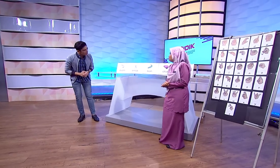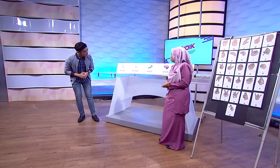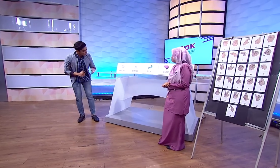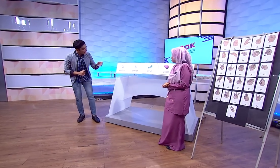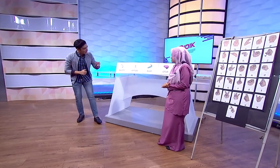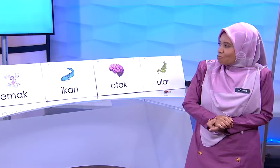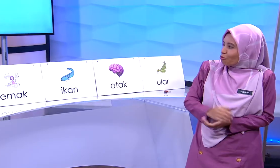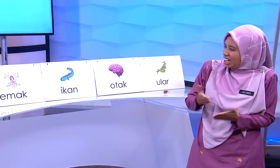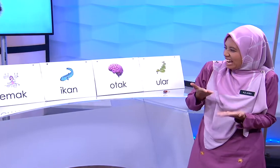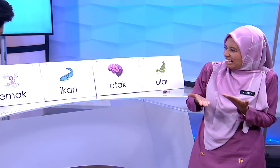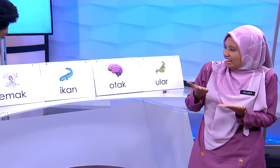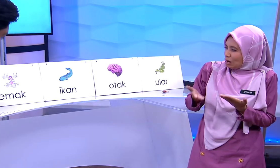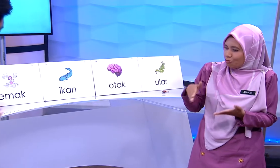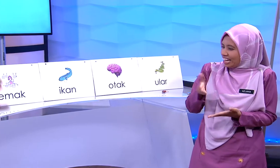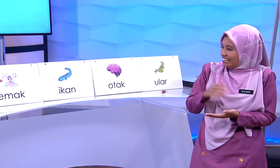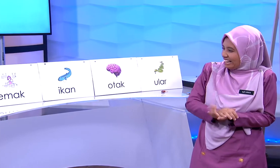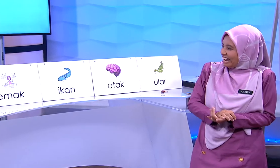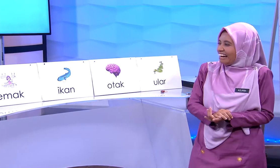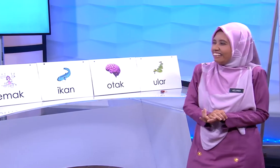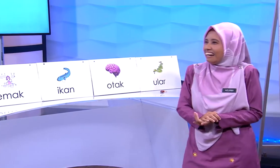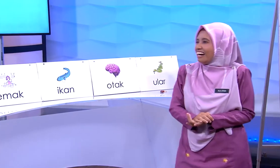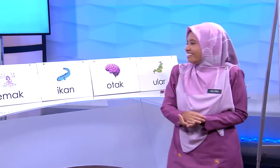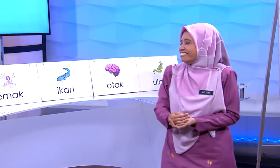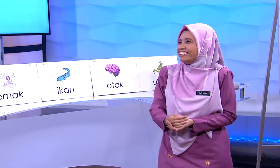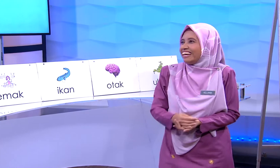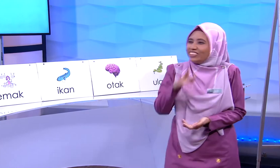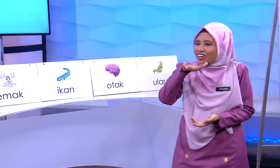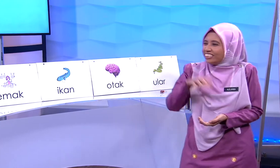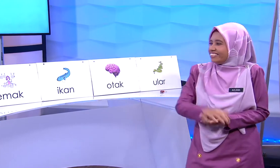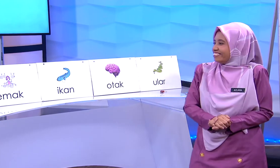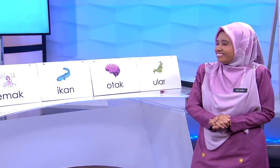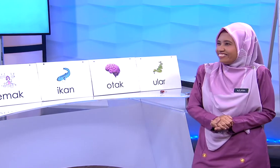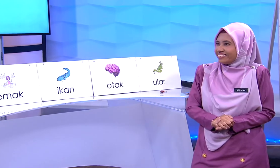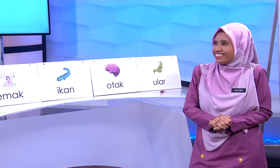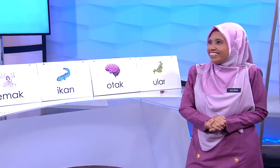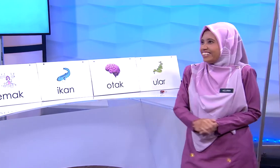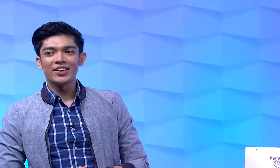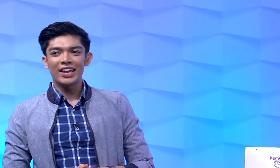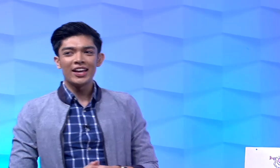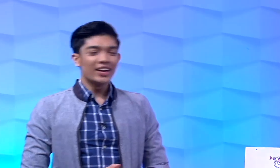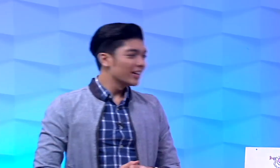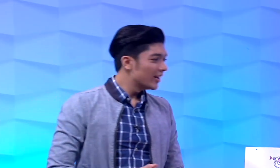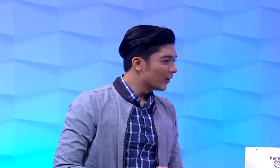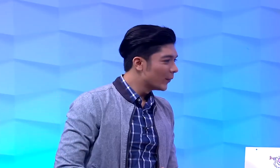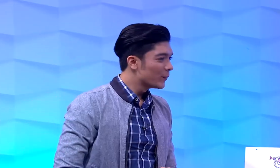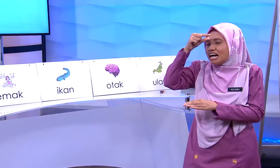jengkel ini Cina mungkin bukanlah Oke cumi-cumi jika hal ini apa-apa